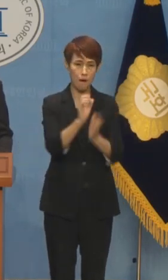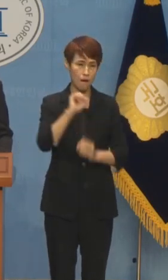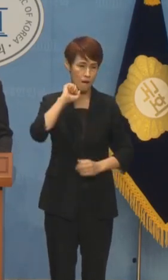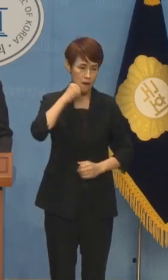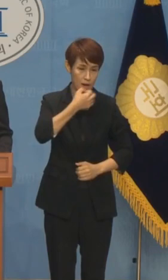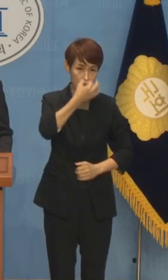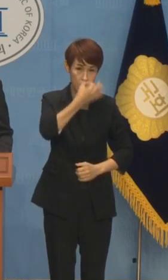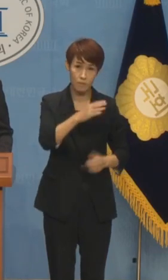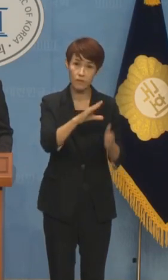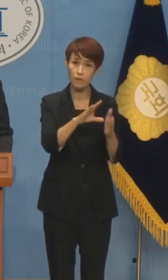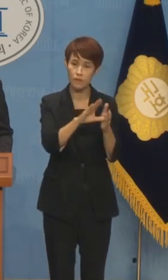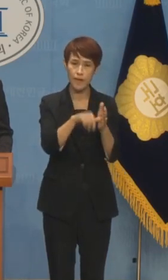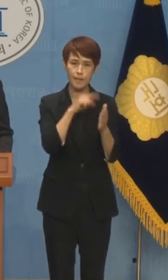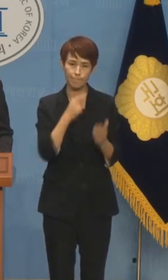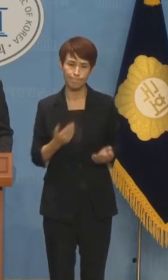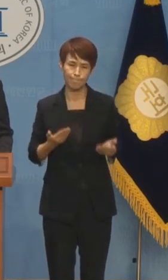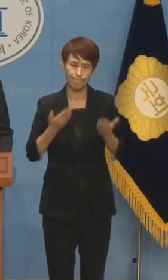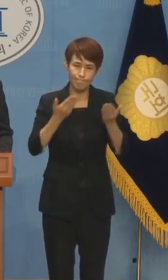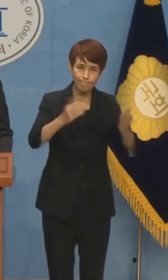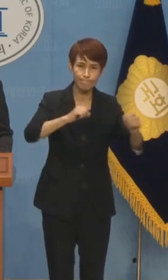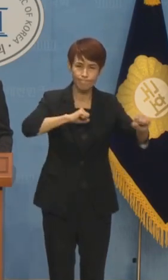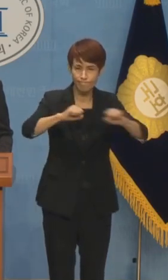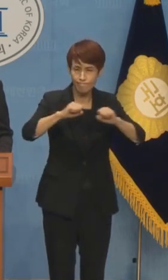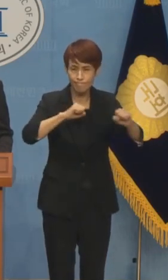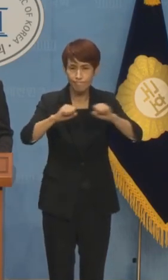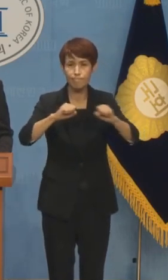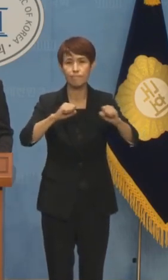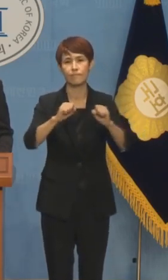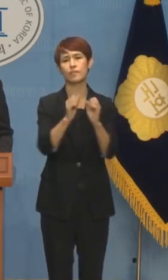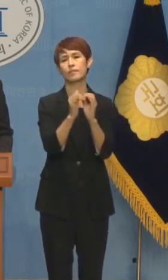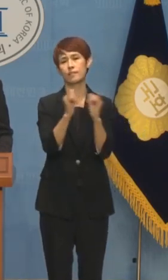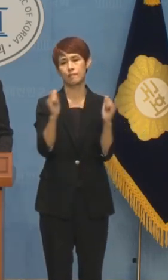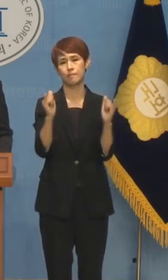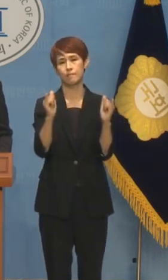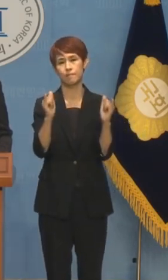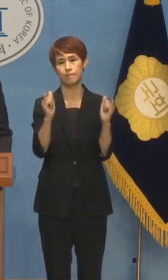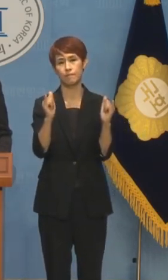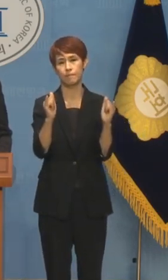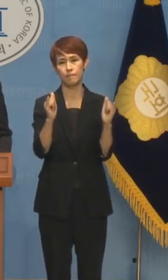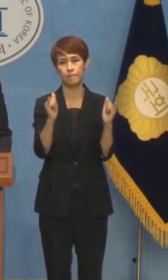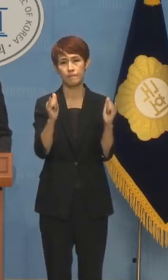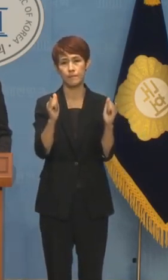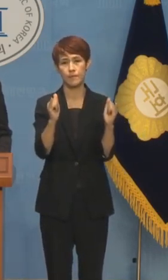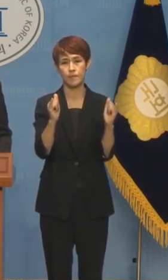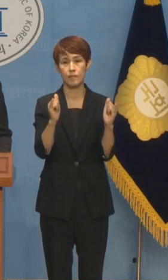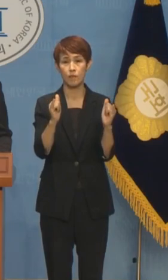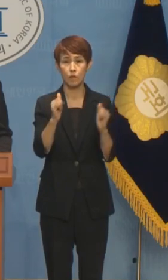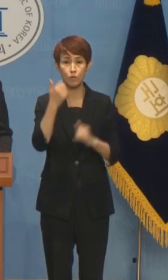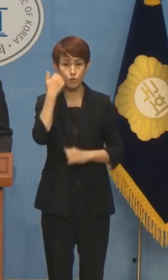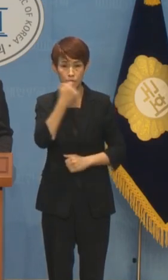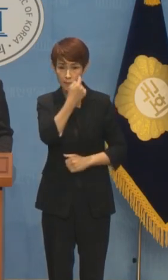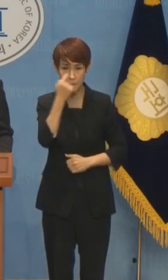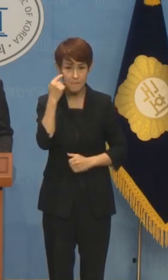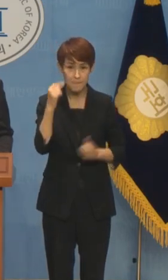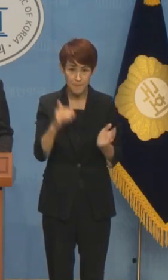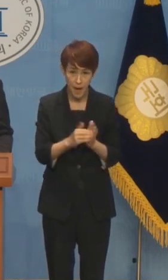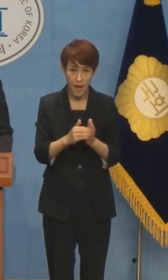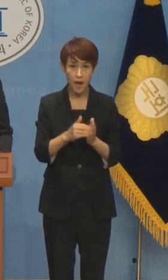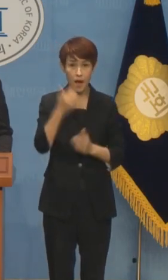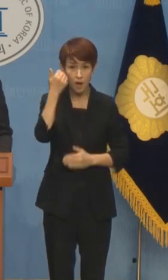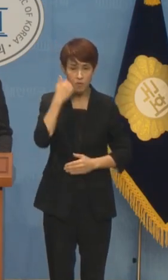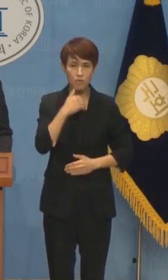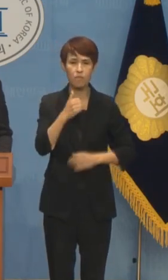때 헌신적으로 희생의 자세로서 검증된 인물이 현 시기 당대표에게